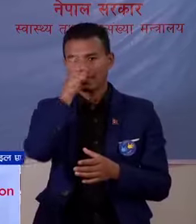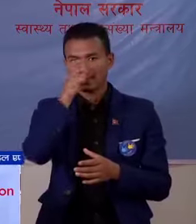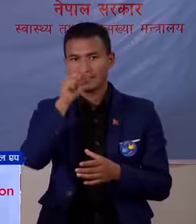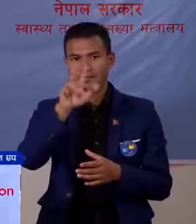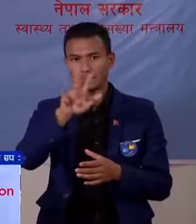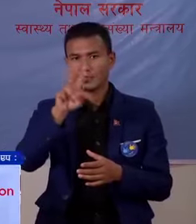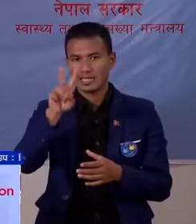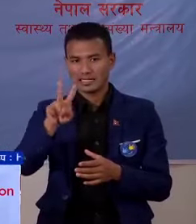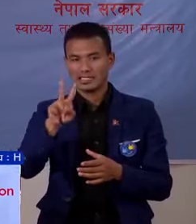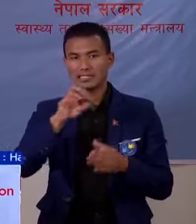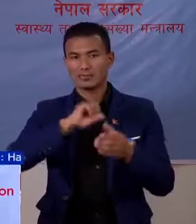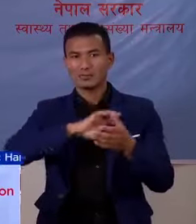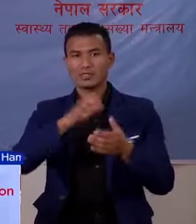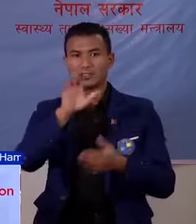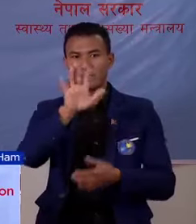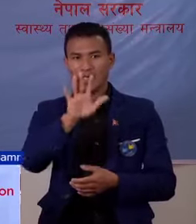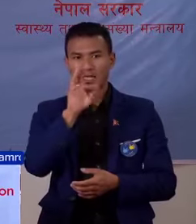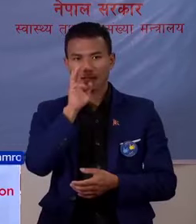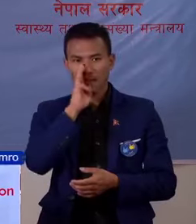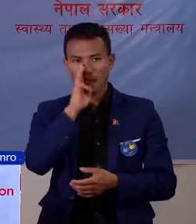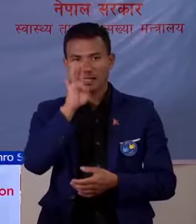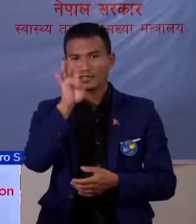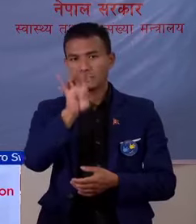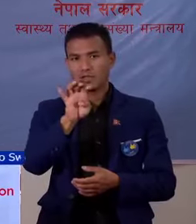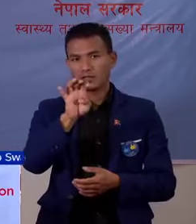5,882, त्यसै गरी प्रदेश नम्बर 5